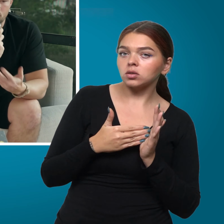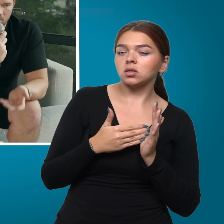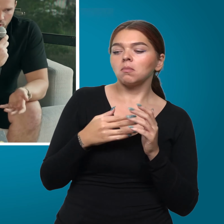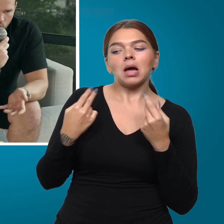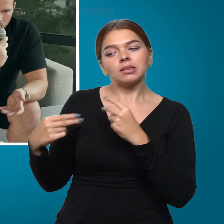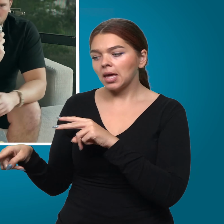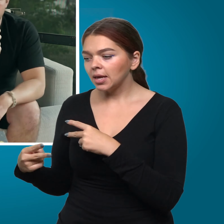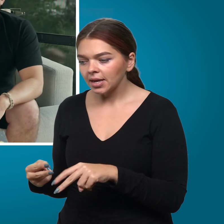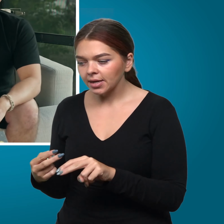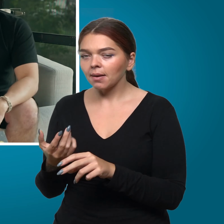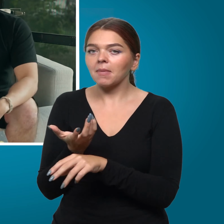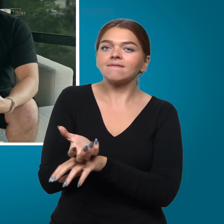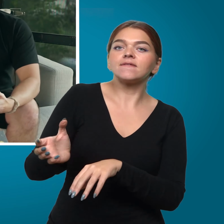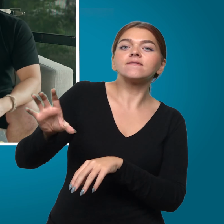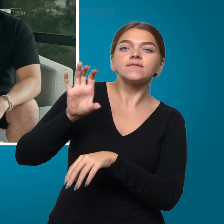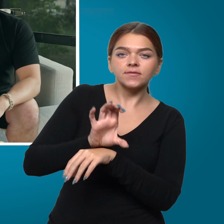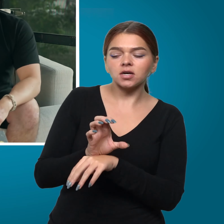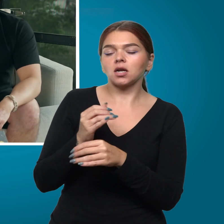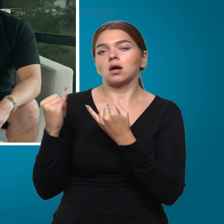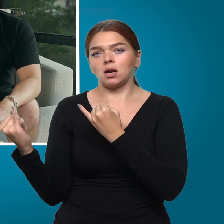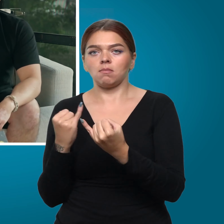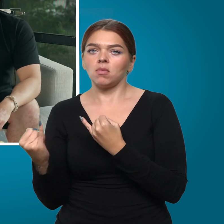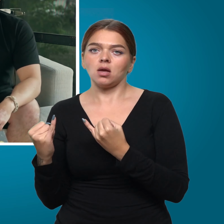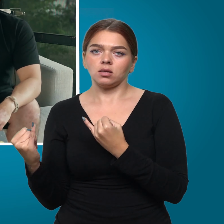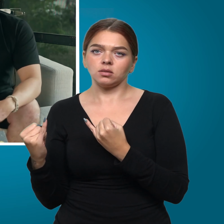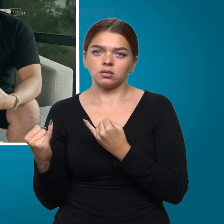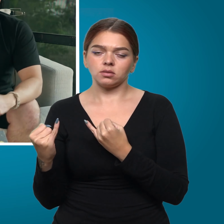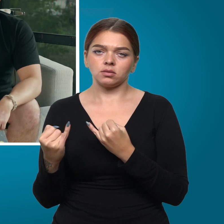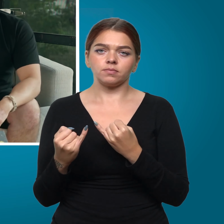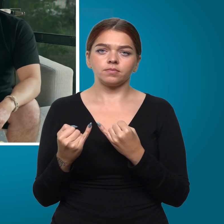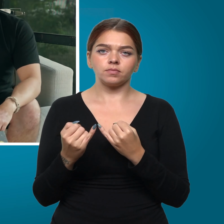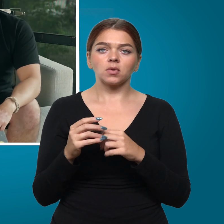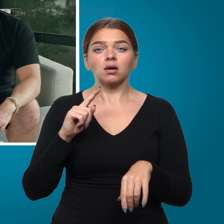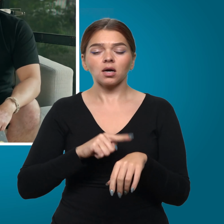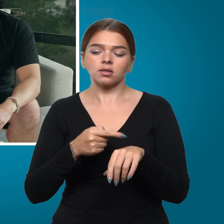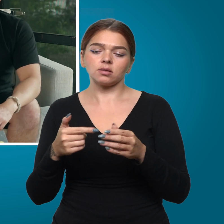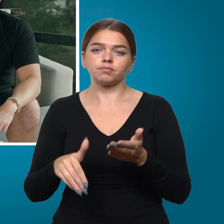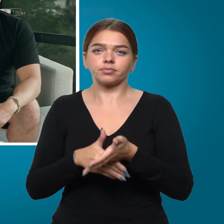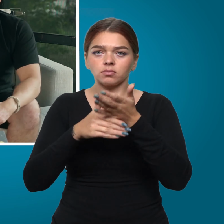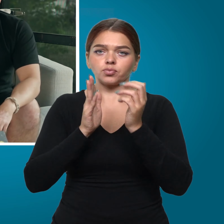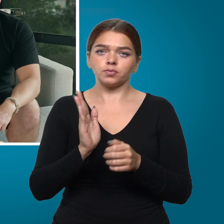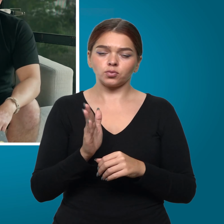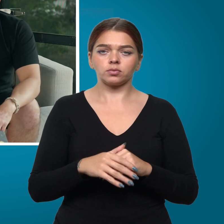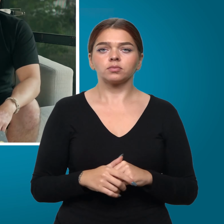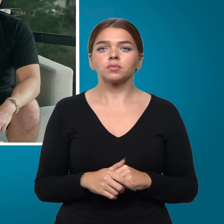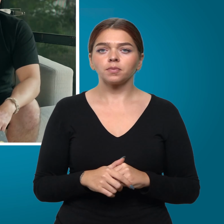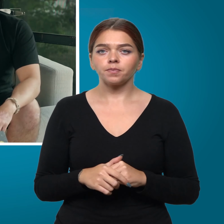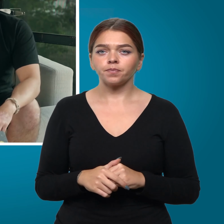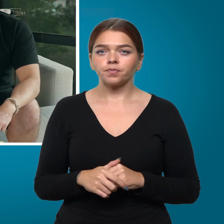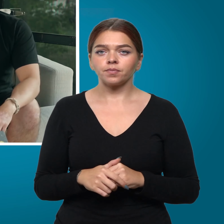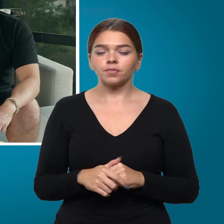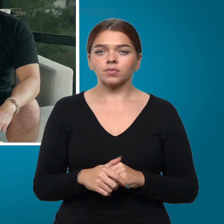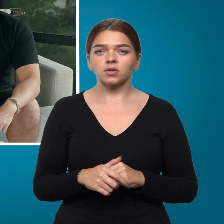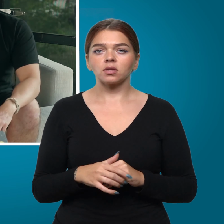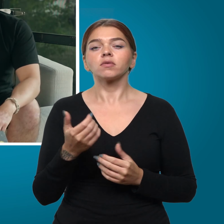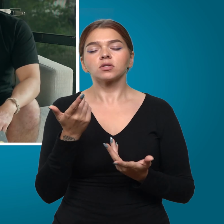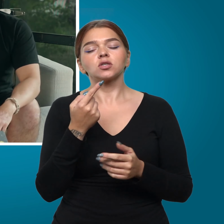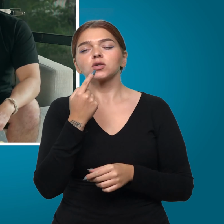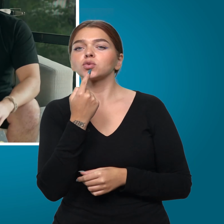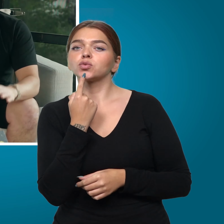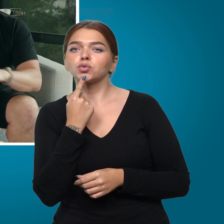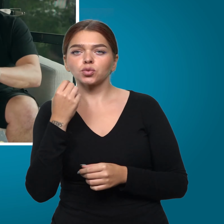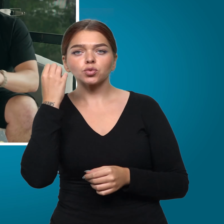jos per daug ir duokit biškį atsikvėpti kartais, o kartais kai tik labiau padėkit. Ir čia labai užjaučiu, nes tikriausiai yra labai sunku